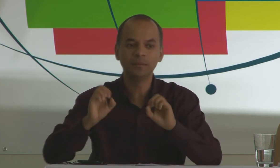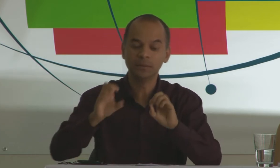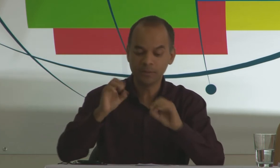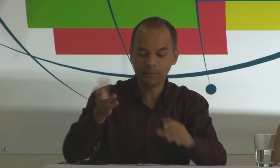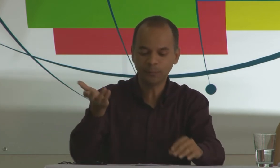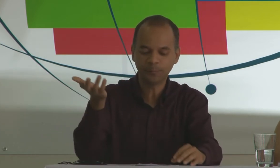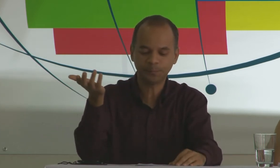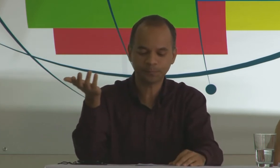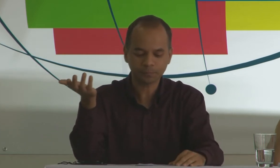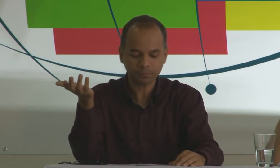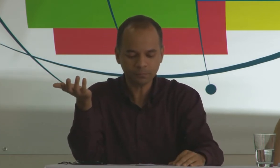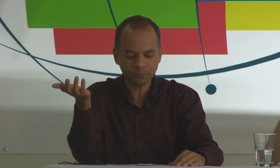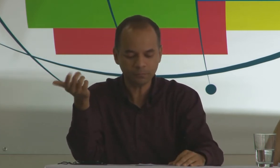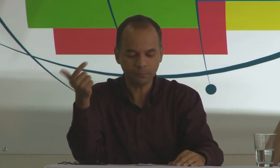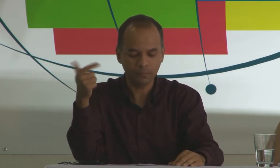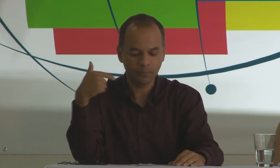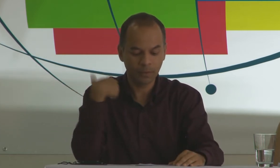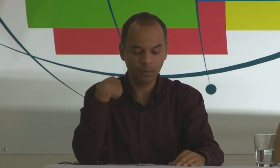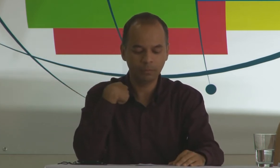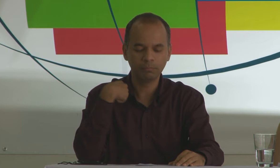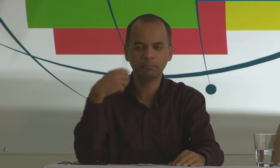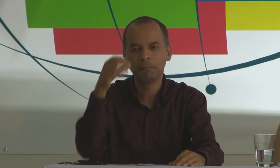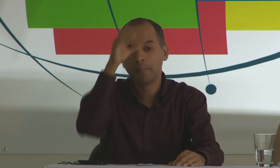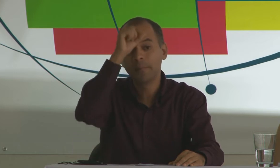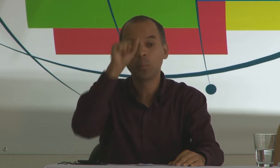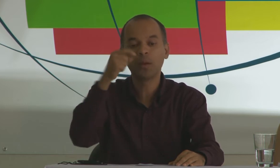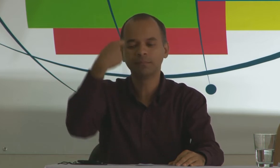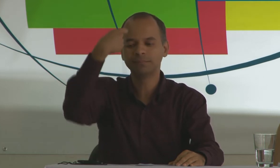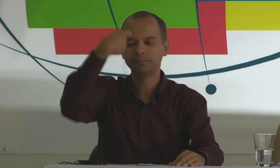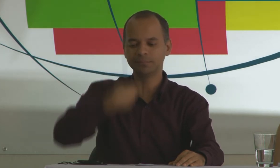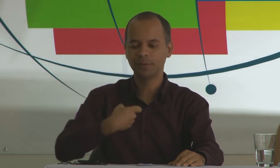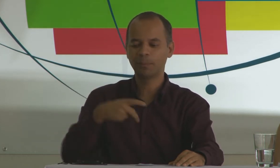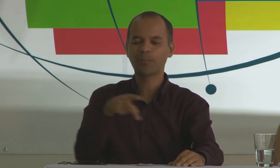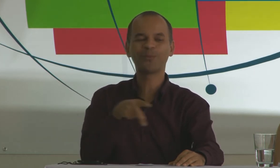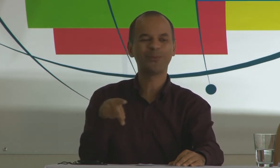além da comunicação, mas foi um processo de interação e de ensino também.